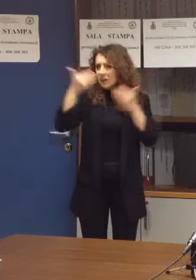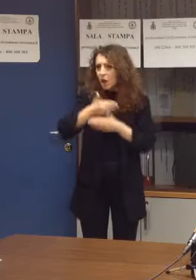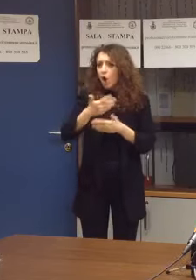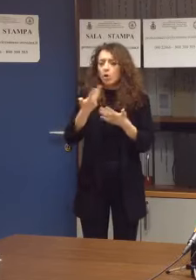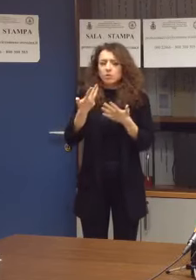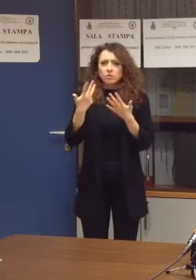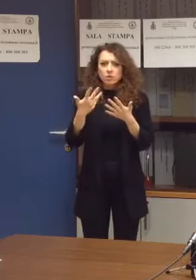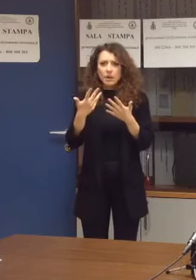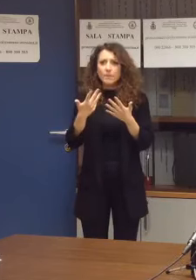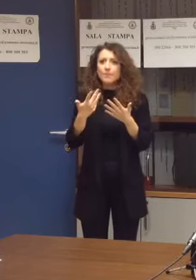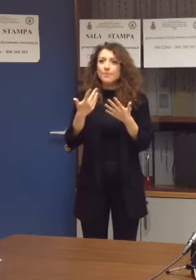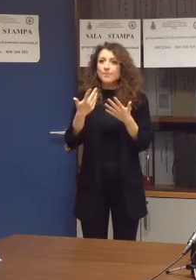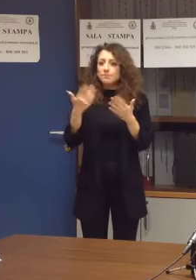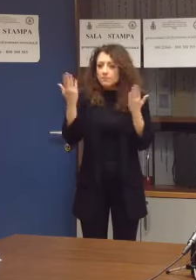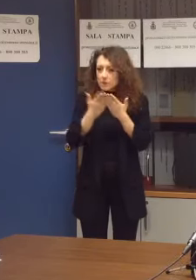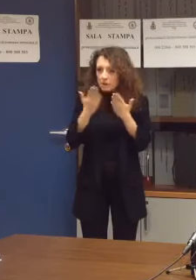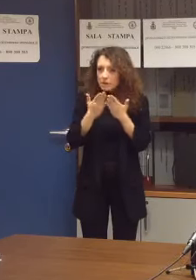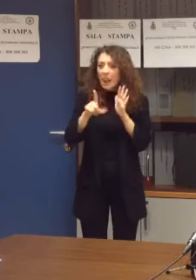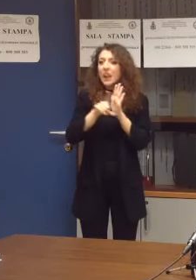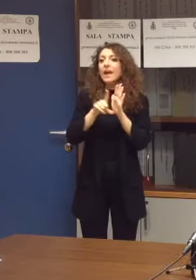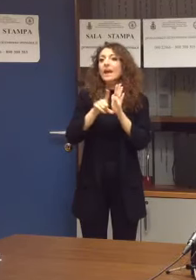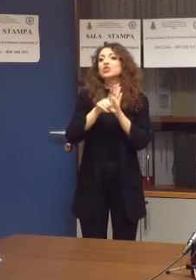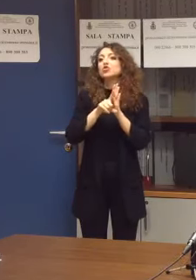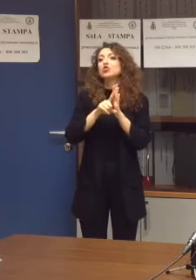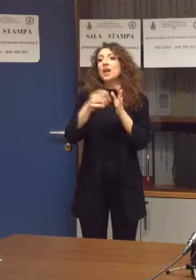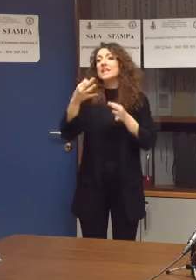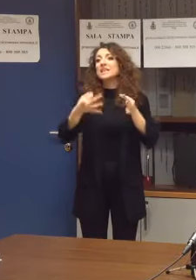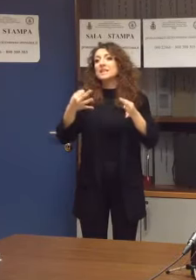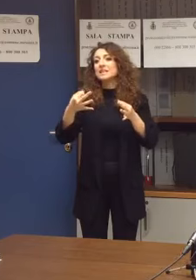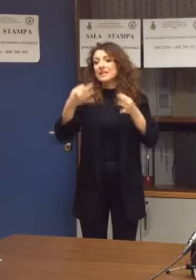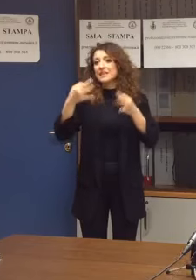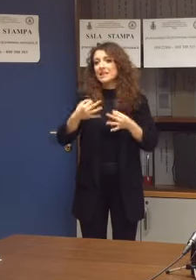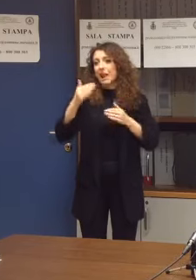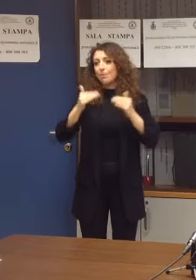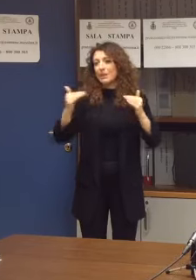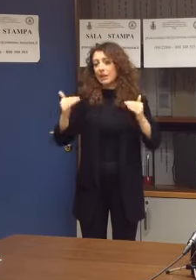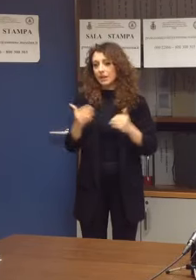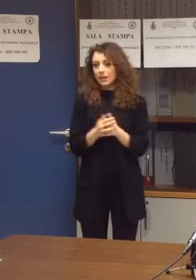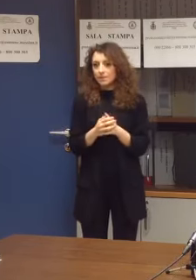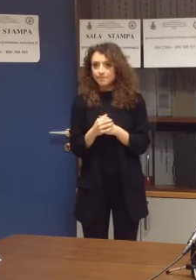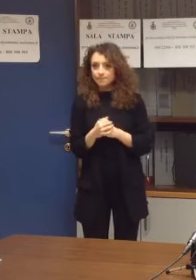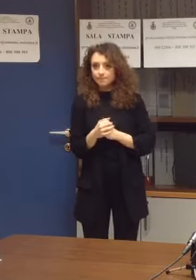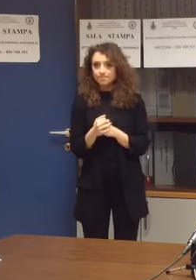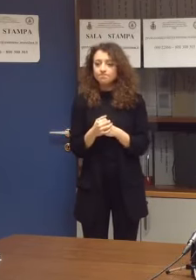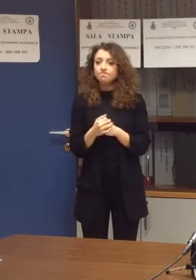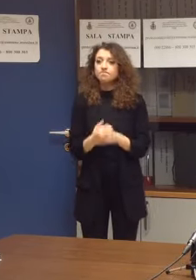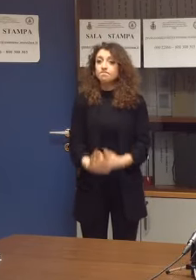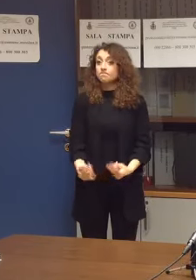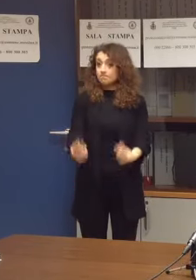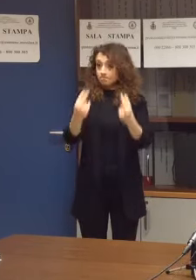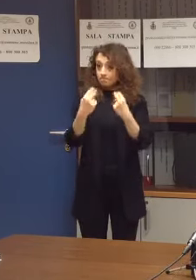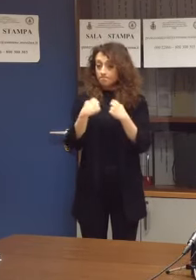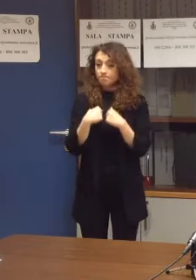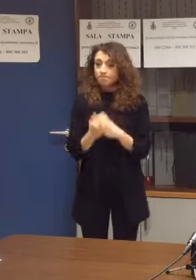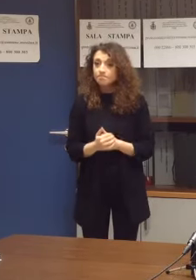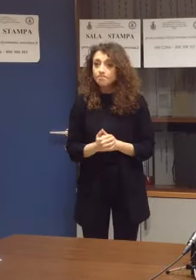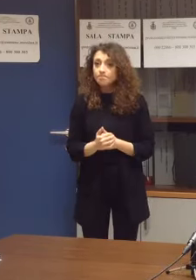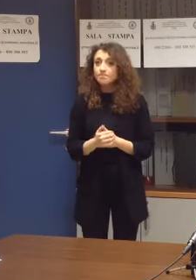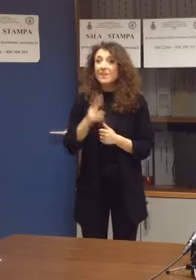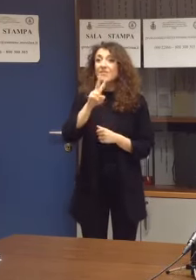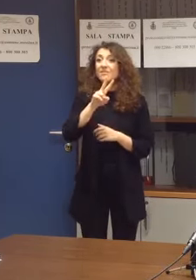videoconferenza sulla legge di stabilità che è stata presentata al Parlamento siciliano. Allora, a me gli occhi. Il 28 di